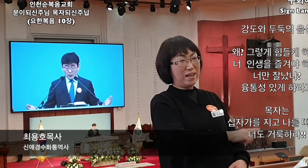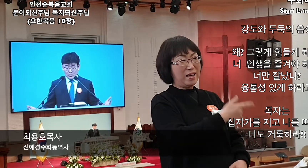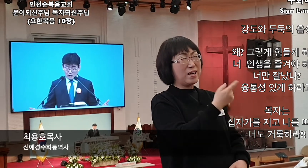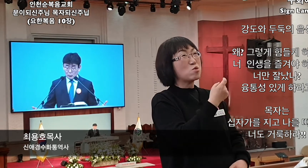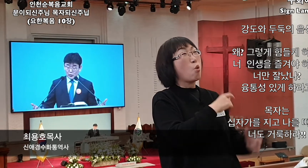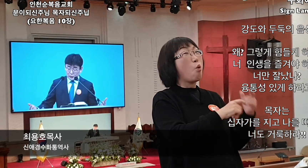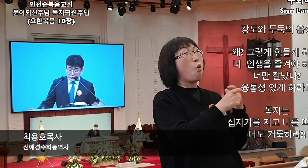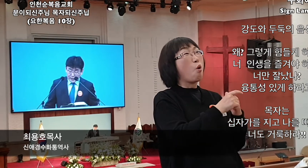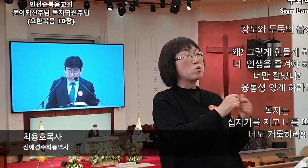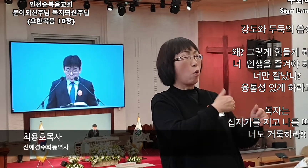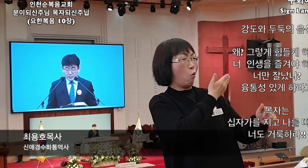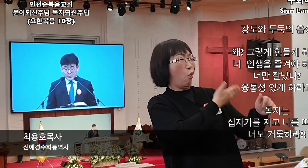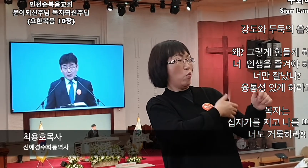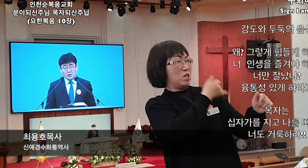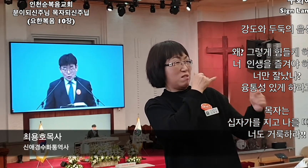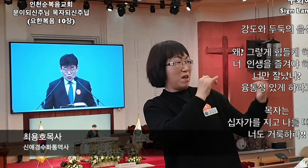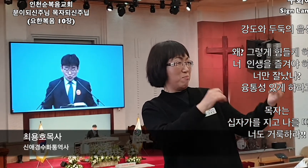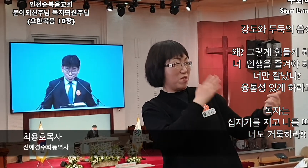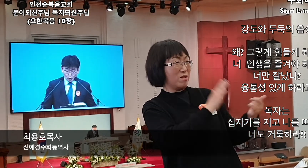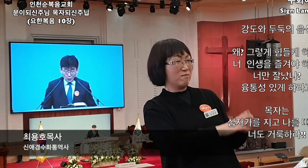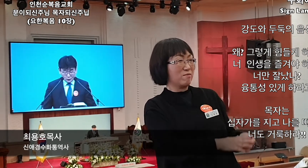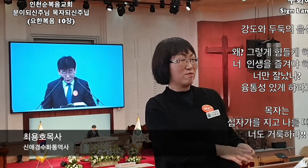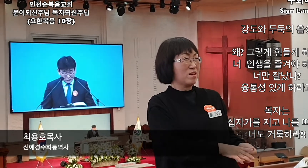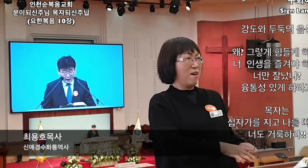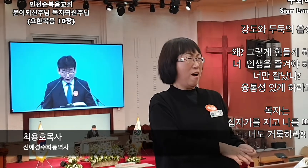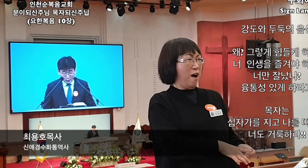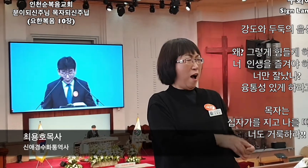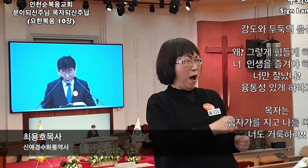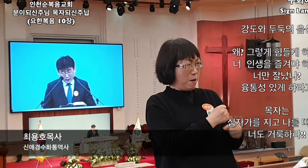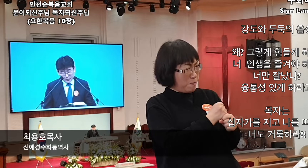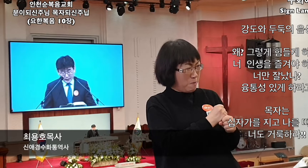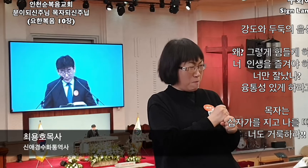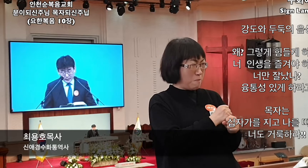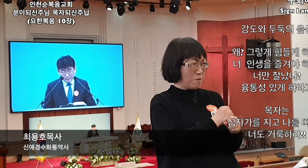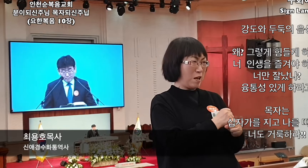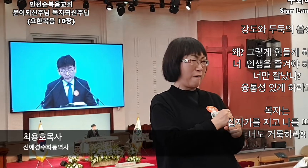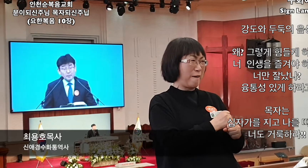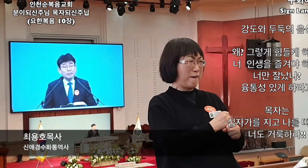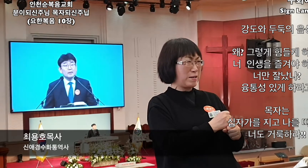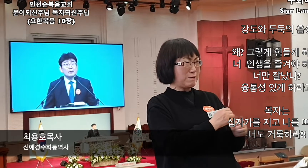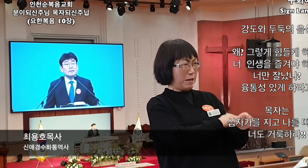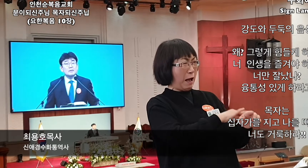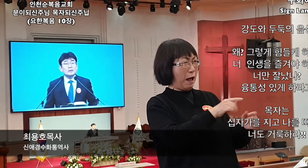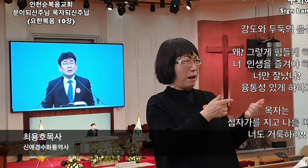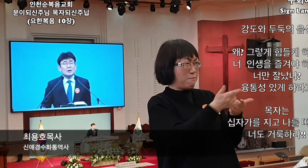조금 더 권위 있는 사람처럼 얘기해요. 융통성 있게 하라고 라고 말합니다.